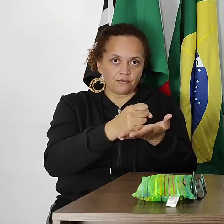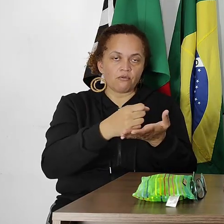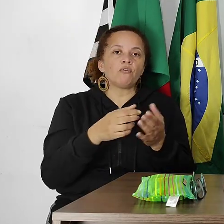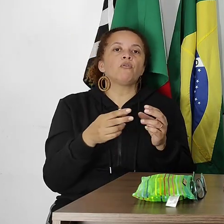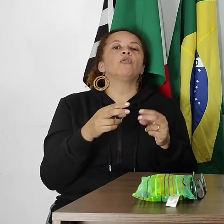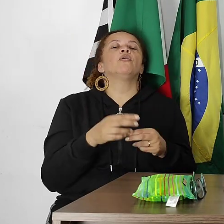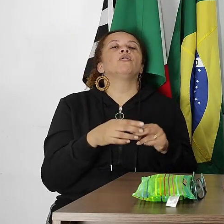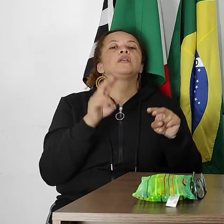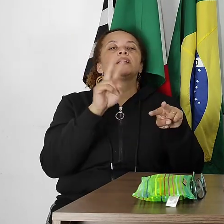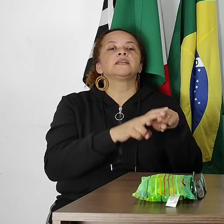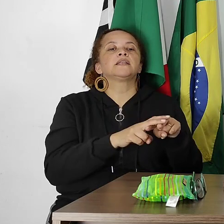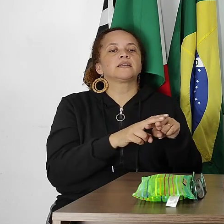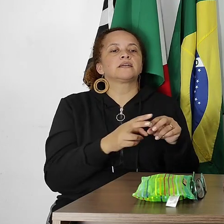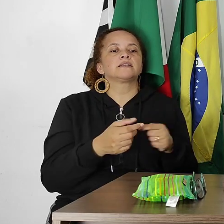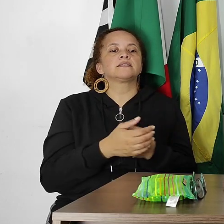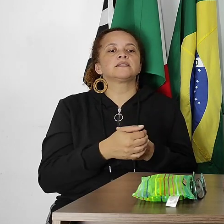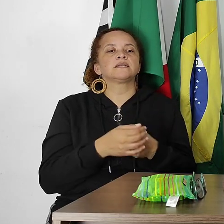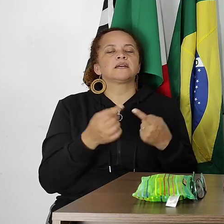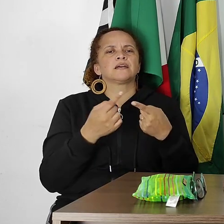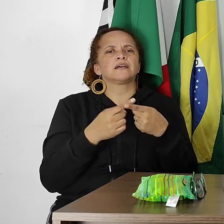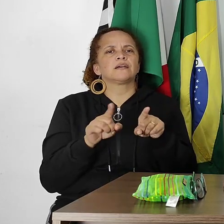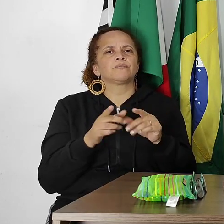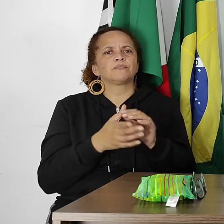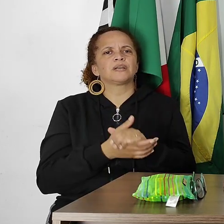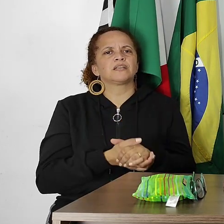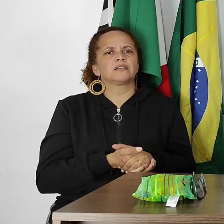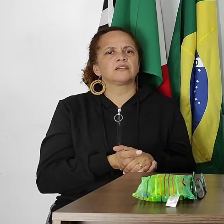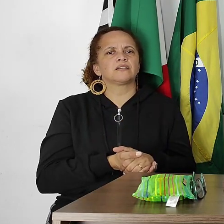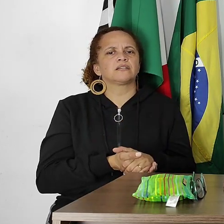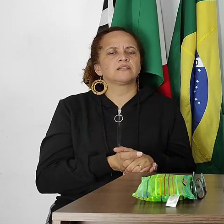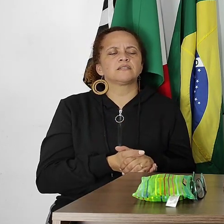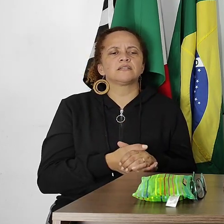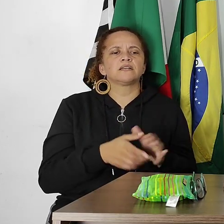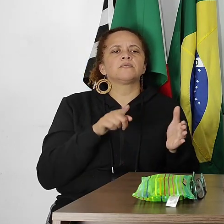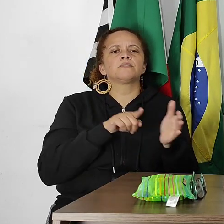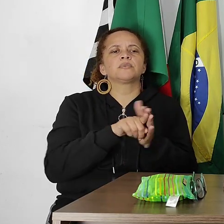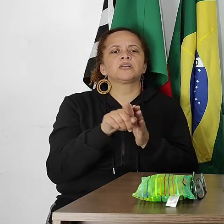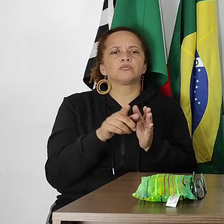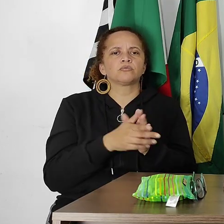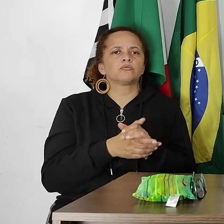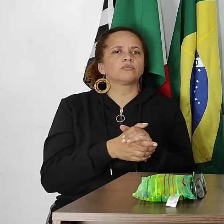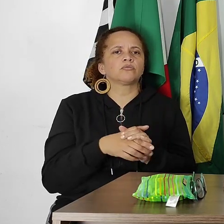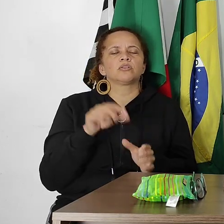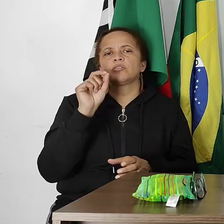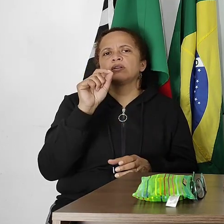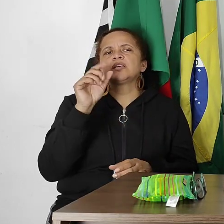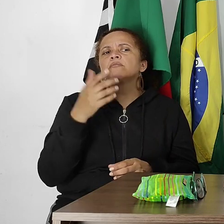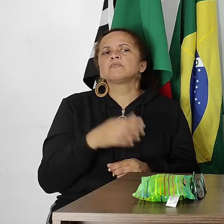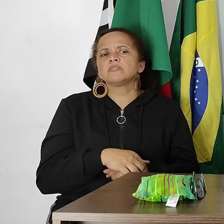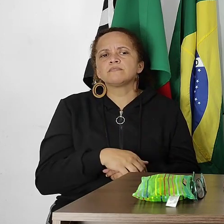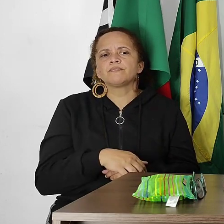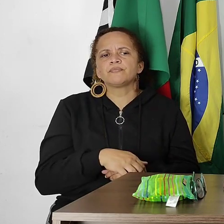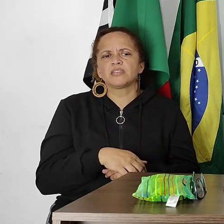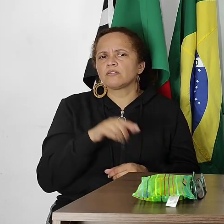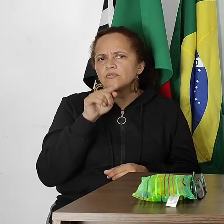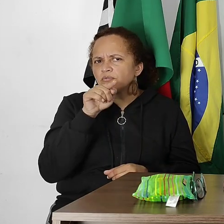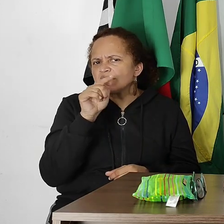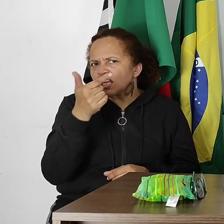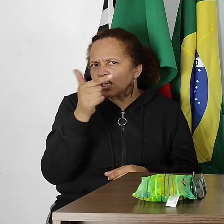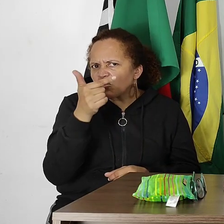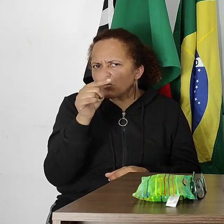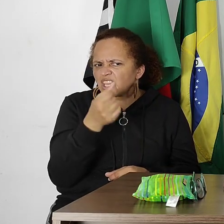o escrivão. E ele falou assim, a senhora não trouxe nada? Eu falei, não. Ele falou, então você não vai nem ver ele. Aí a